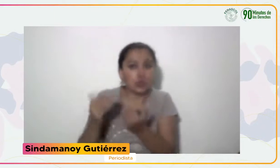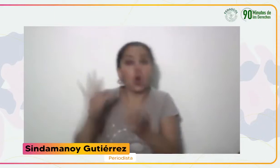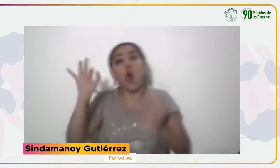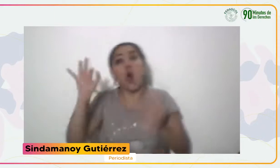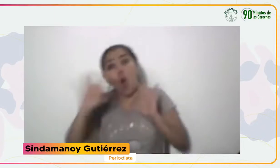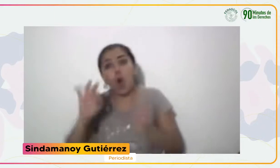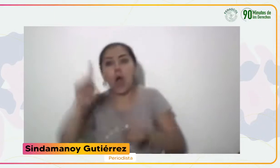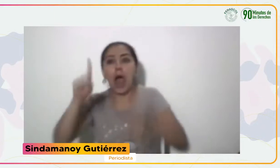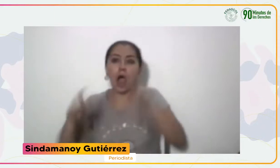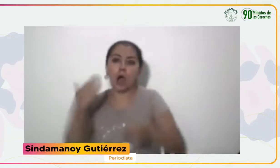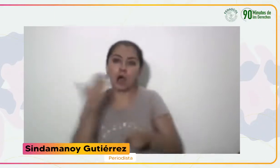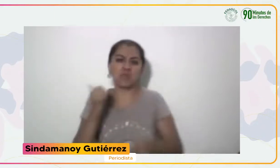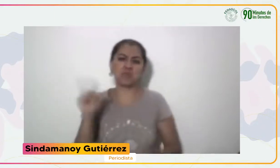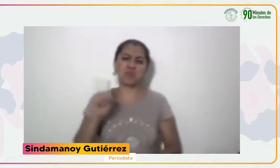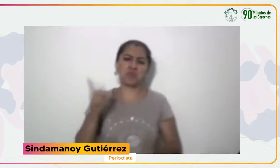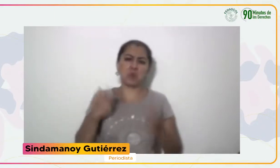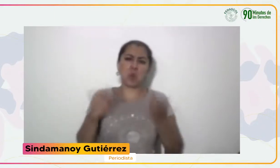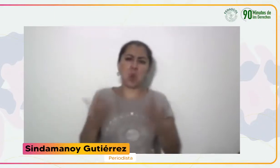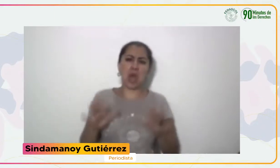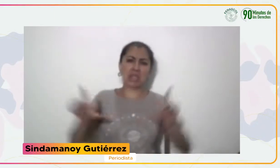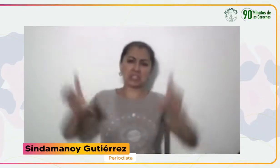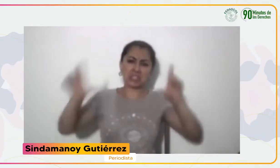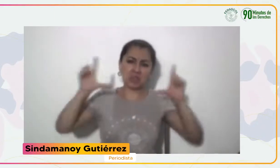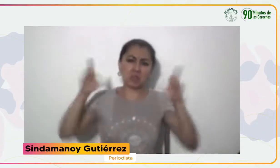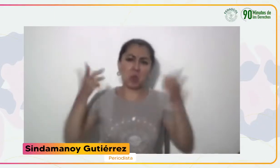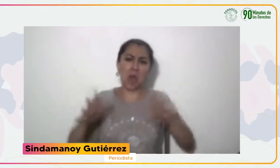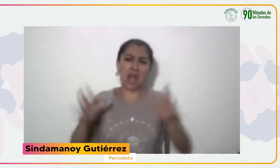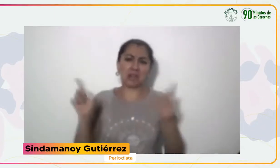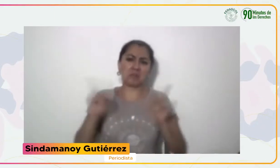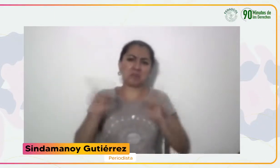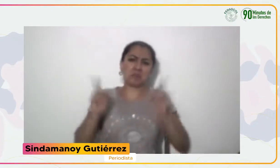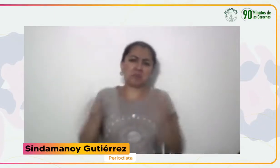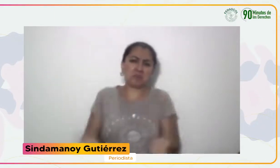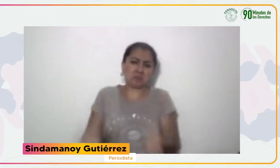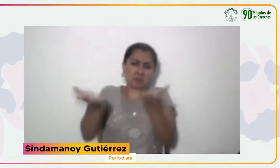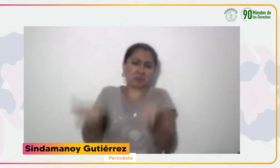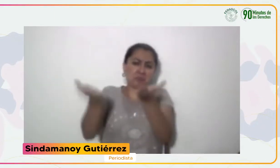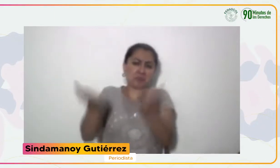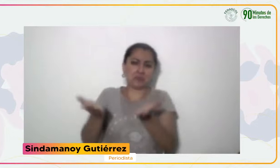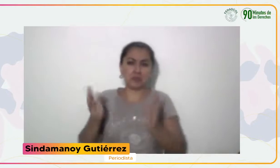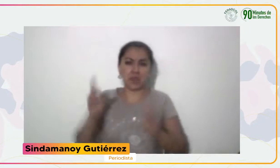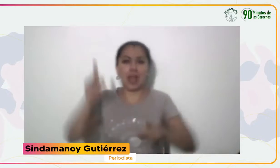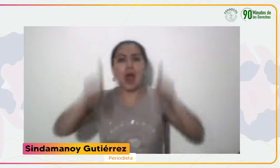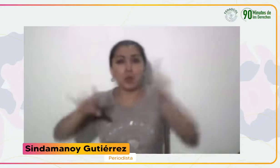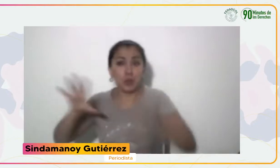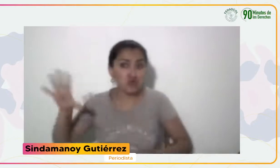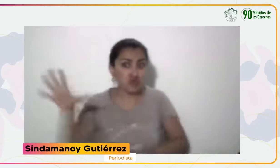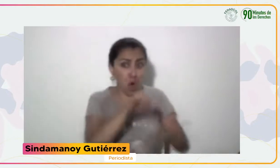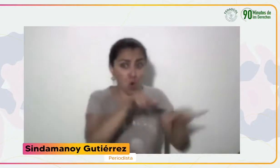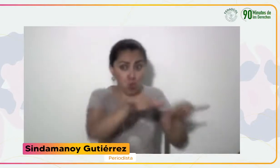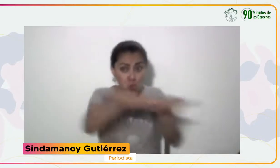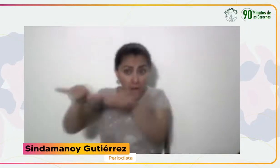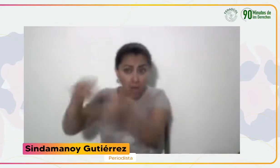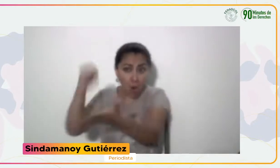lo hacen, se guardan y no quieren participar o no quieren ser protagonistas, que sean otras las